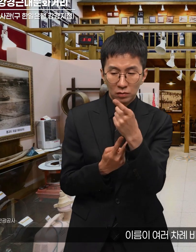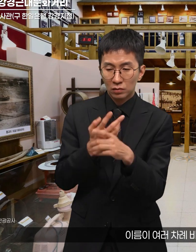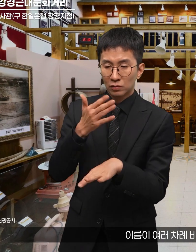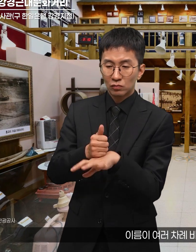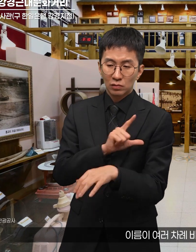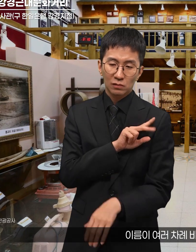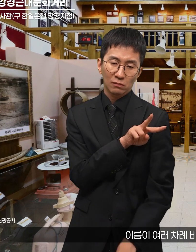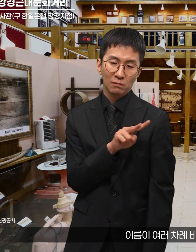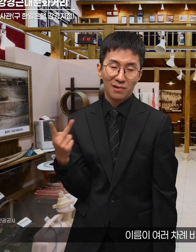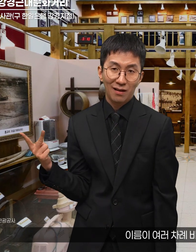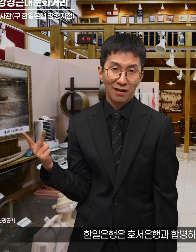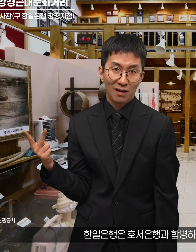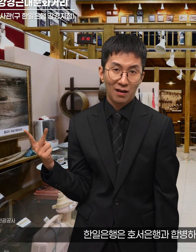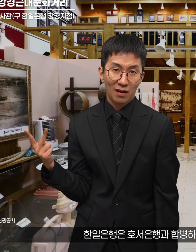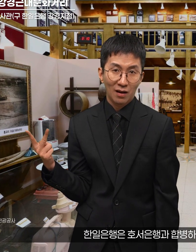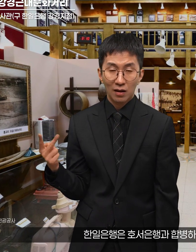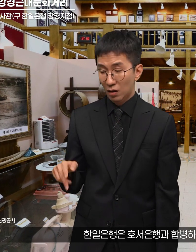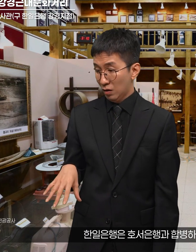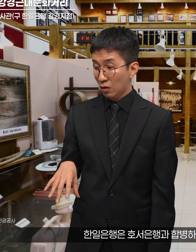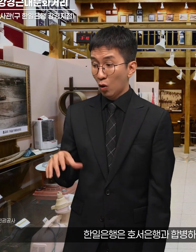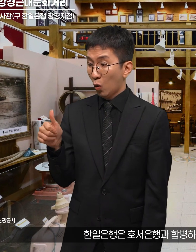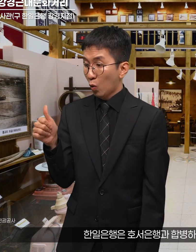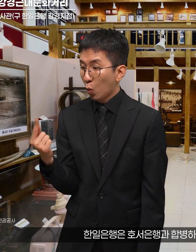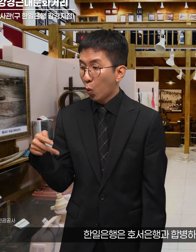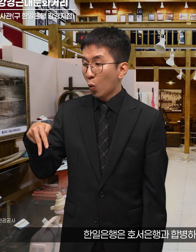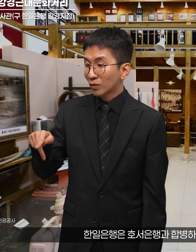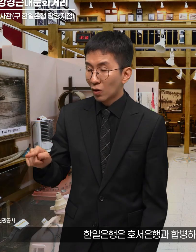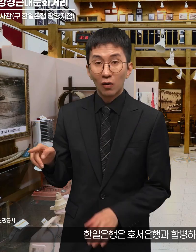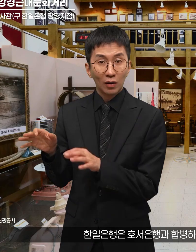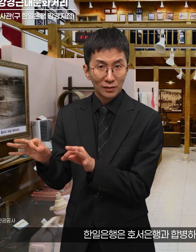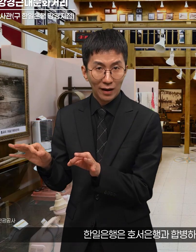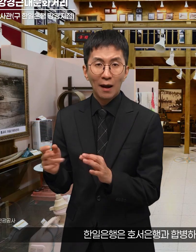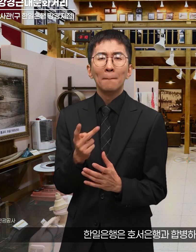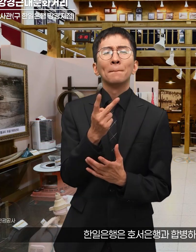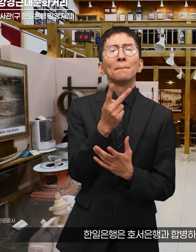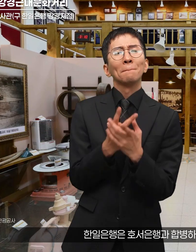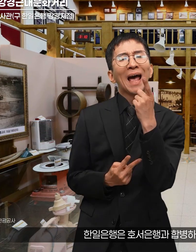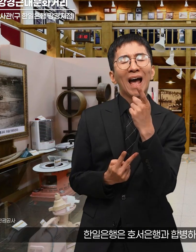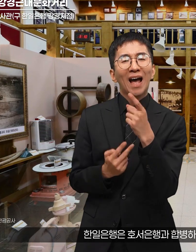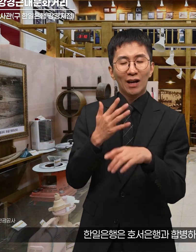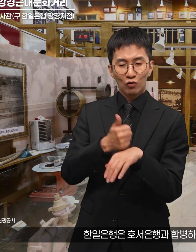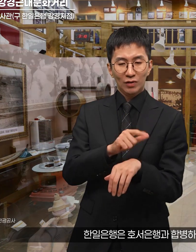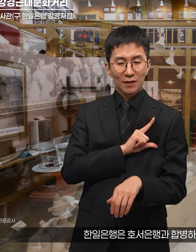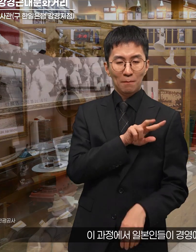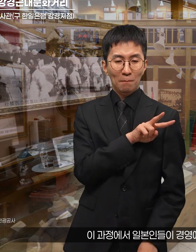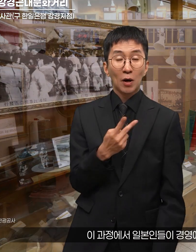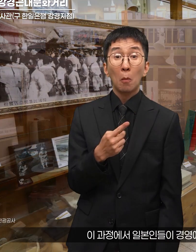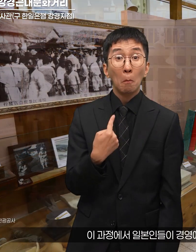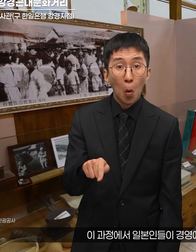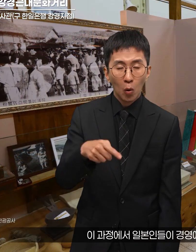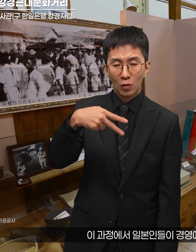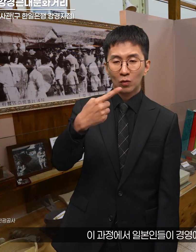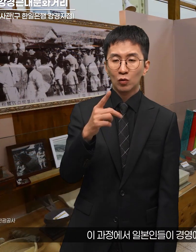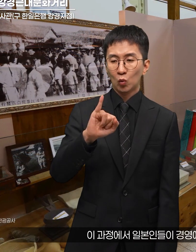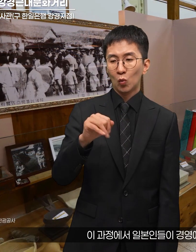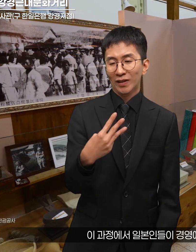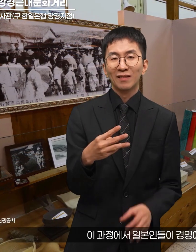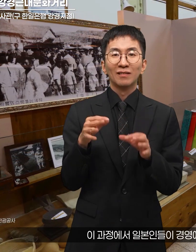됩니다. 한일은행은 호서은행과 합병하여 동일은행이 되었는데 이 과정에서 일본인들이